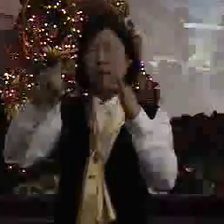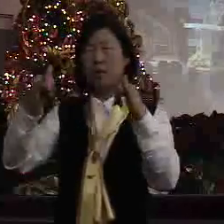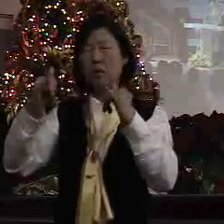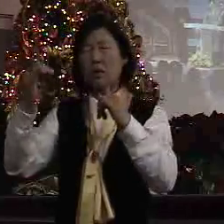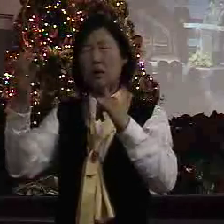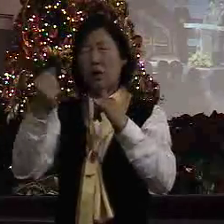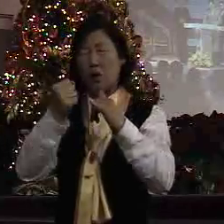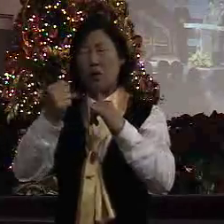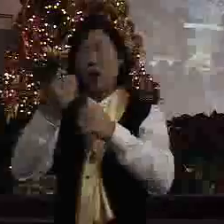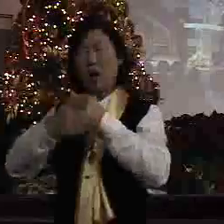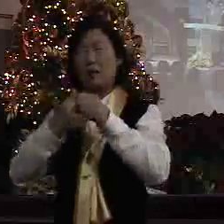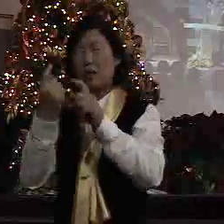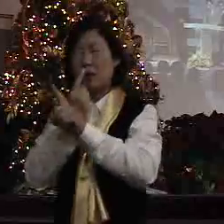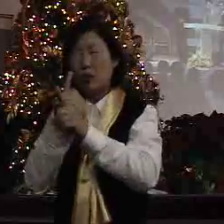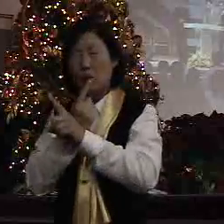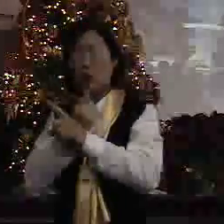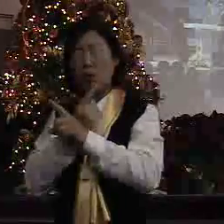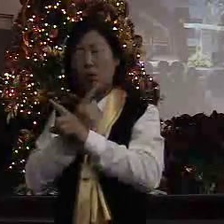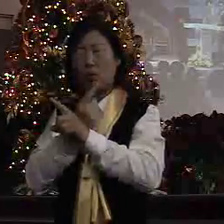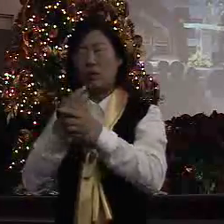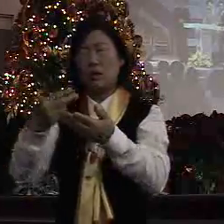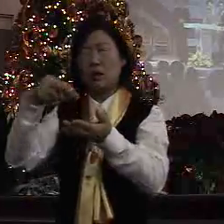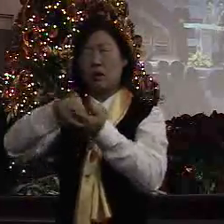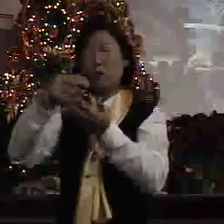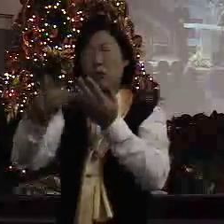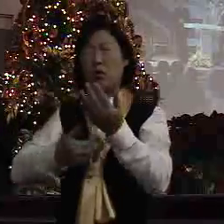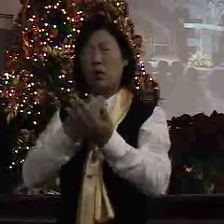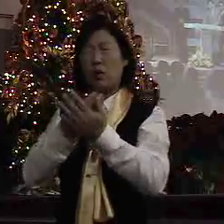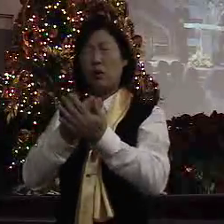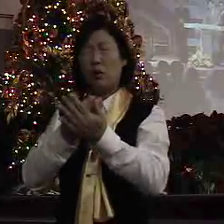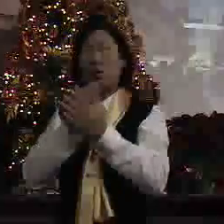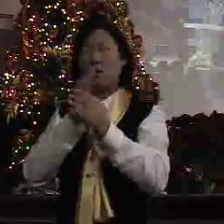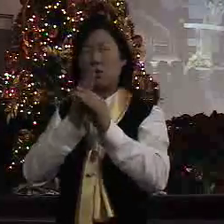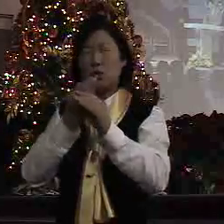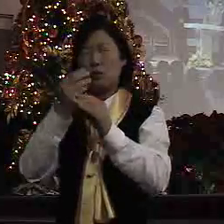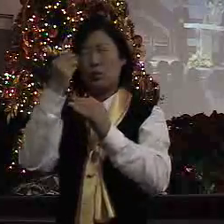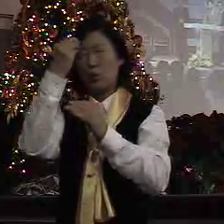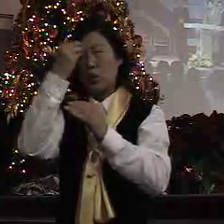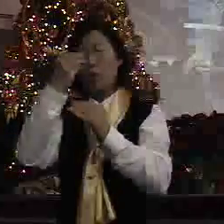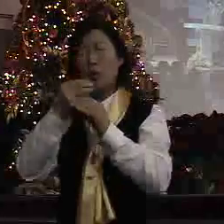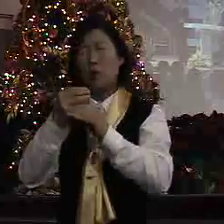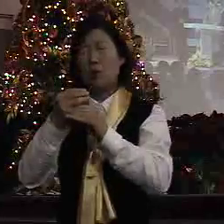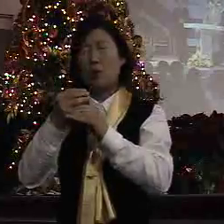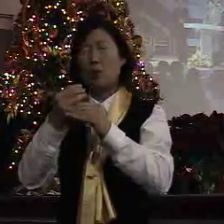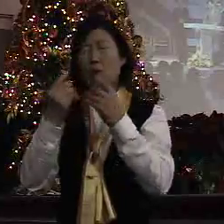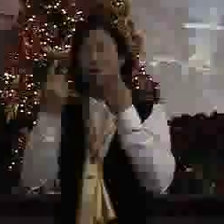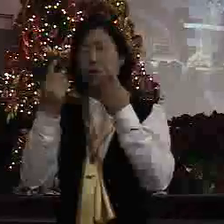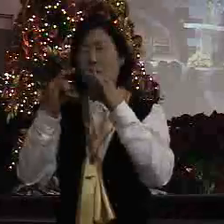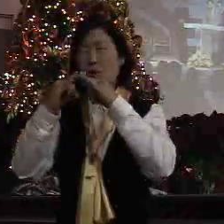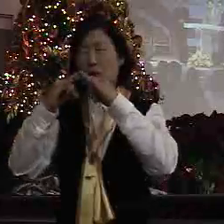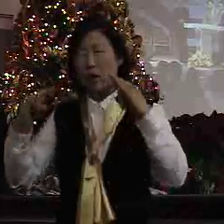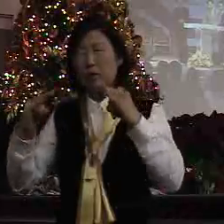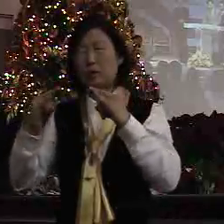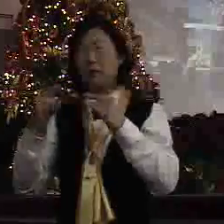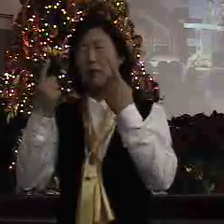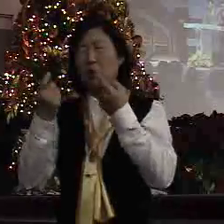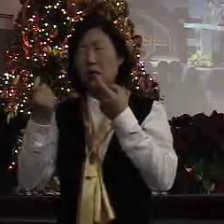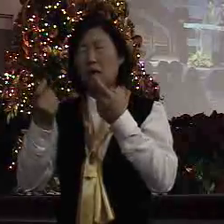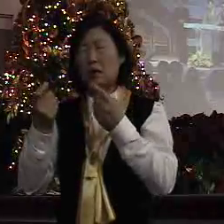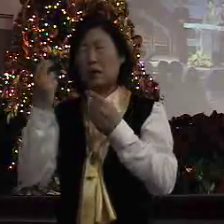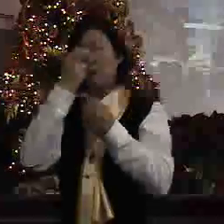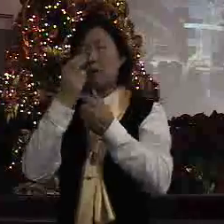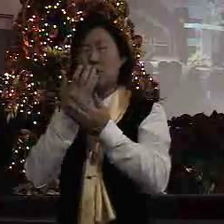세상에 하나님의 치유와 소망을 전하는 자들로 세워주옵소서. 중고등부 겨울 수강에 같이 하셔서 이 아이들이 하나님 안에서의 기쁨을